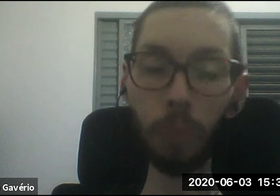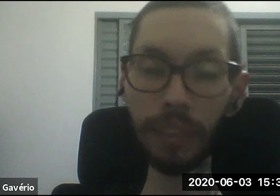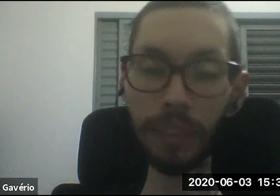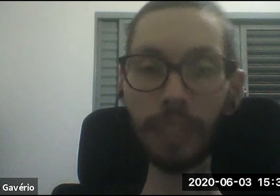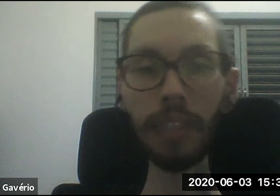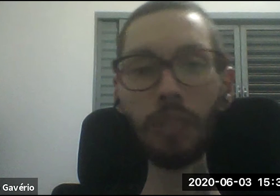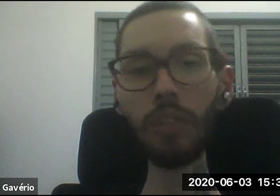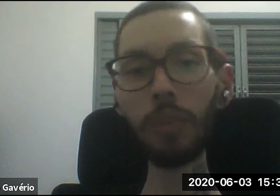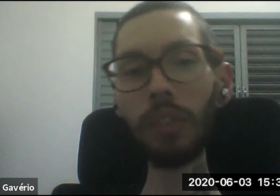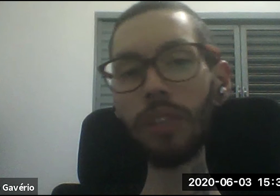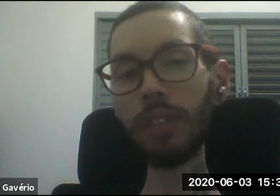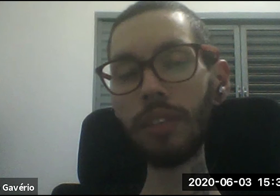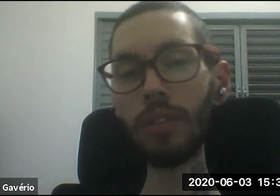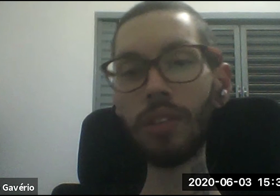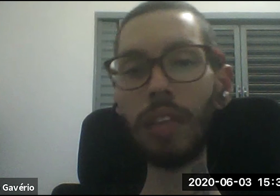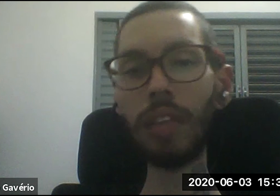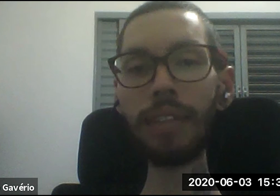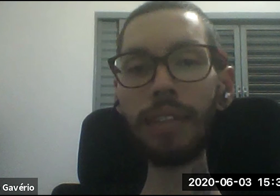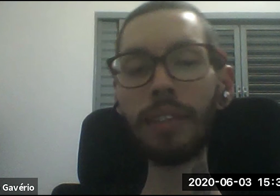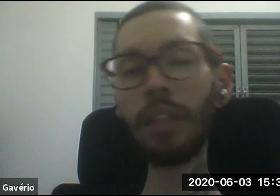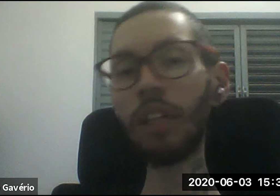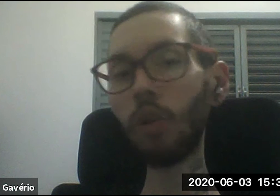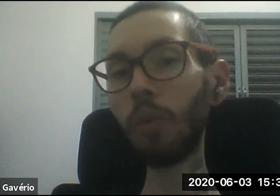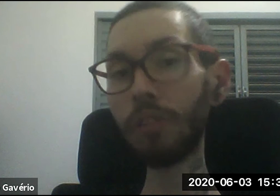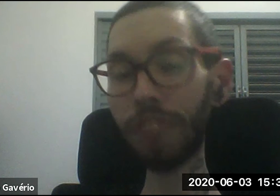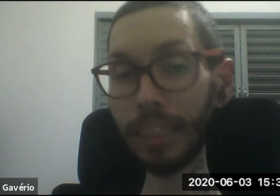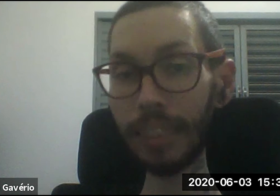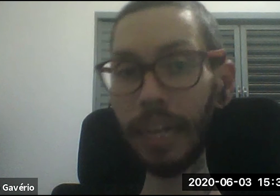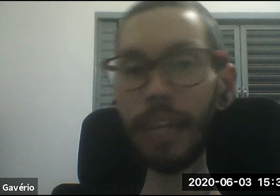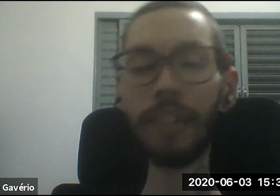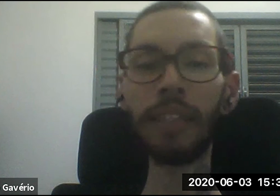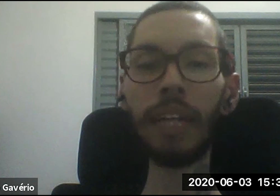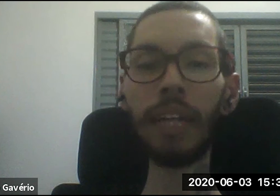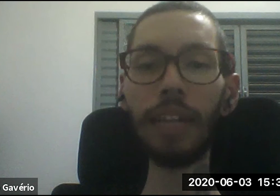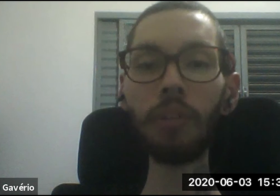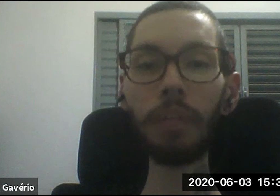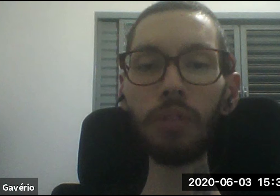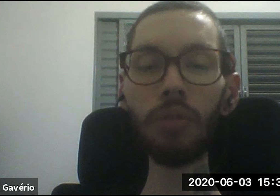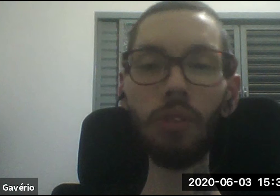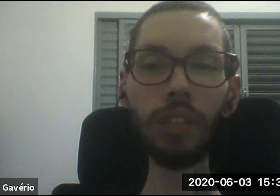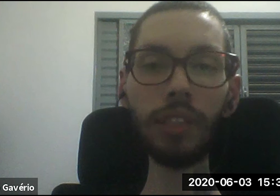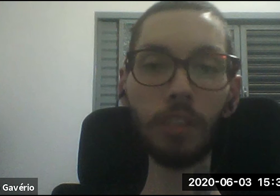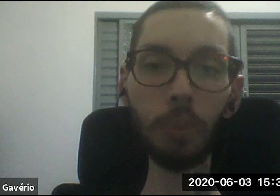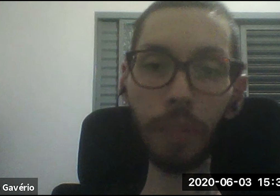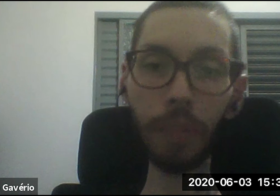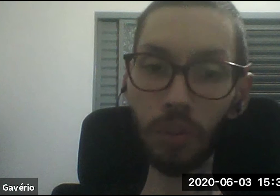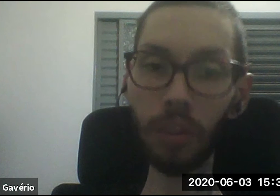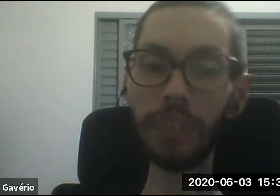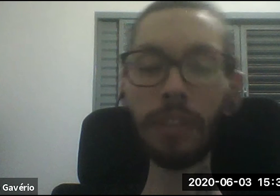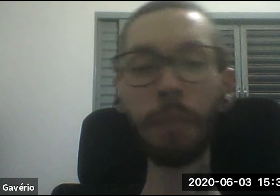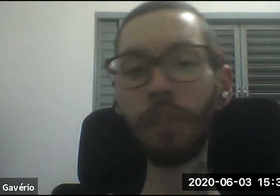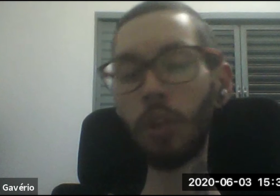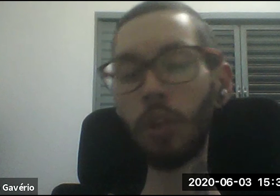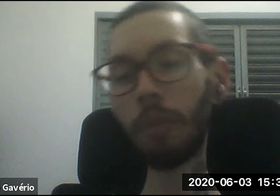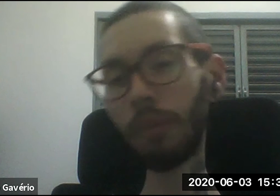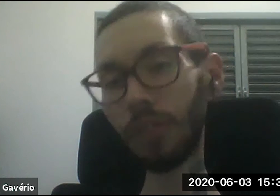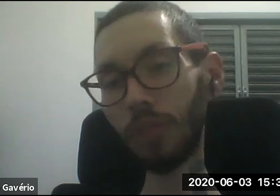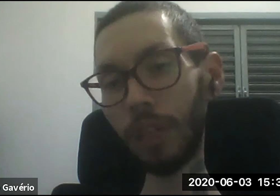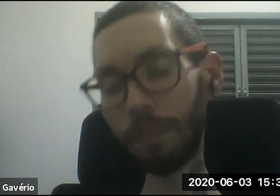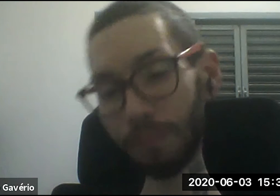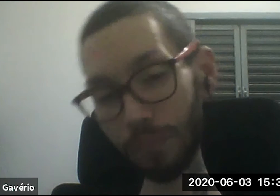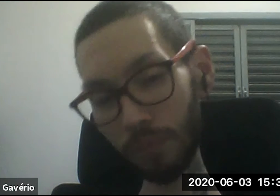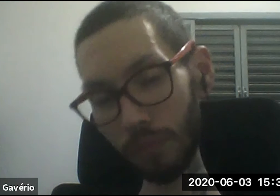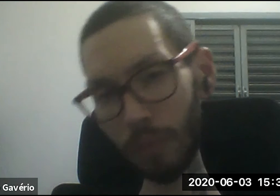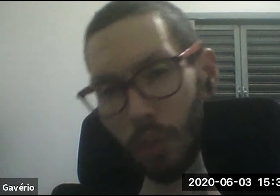como pensar as relações políticas e sociais, como enfrentar as opressões, as expropriações, como a